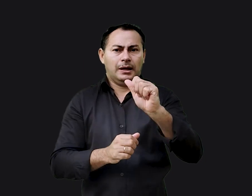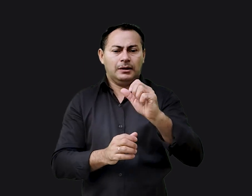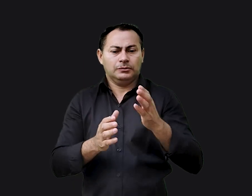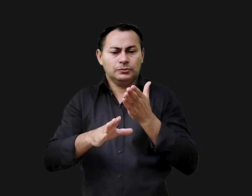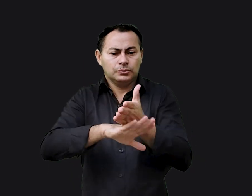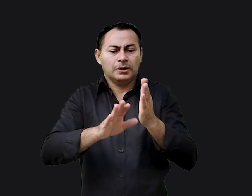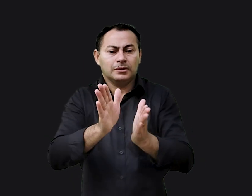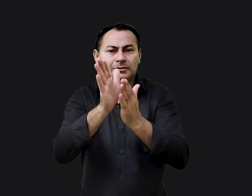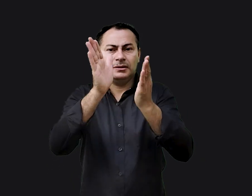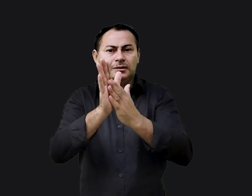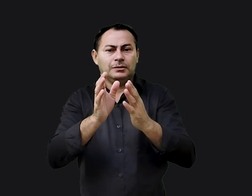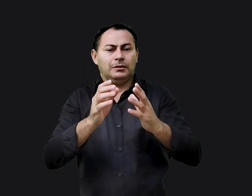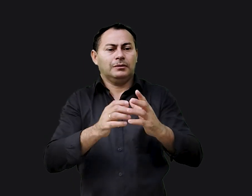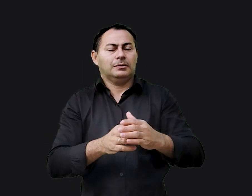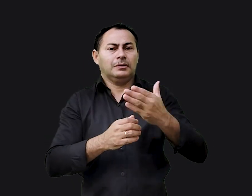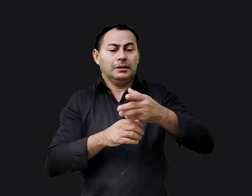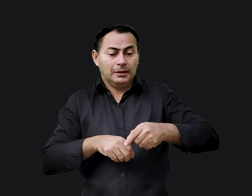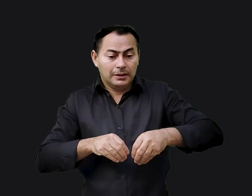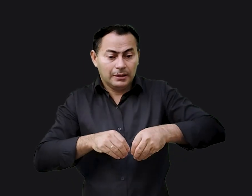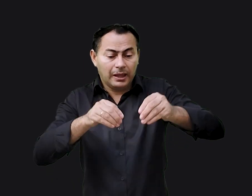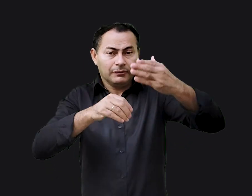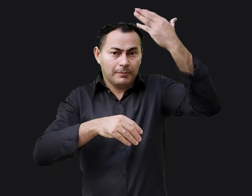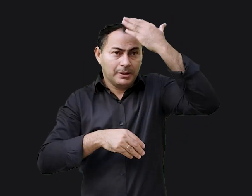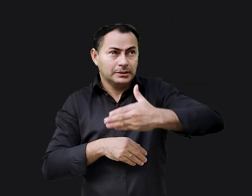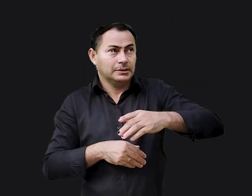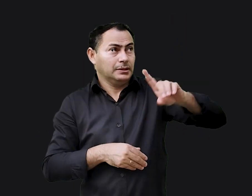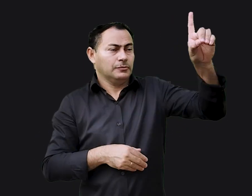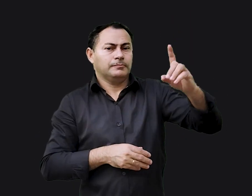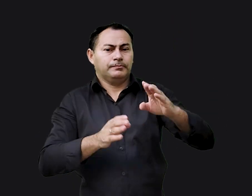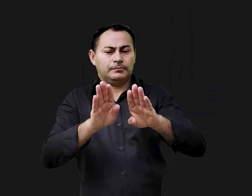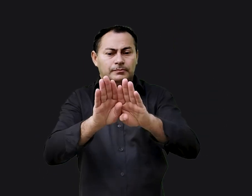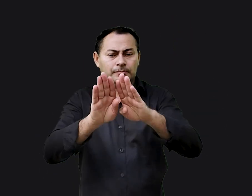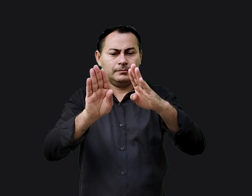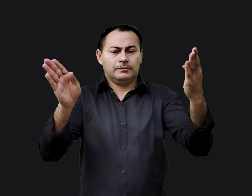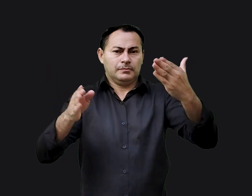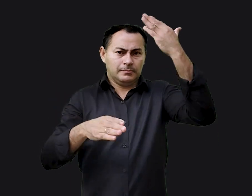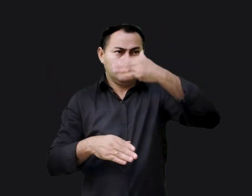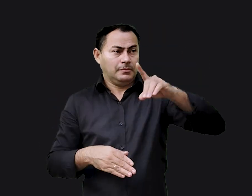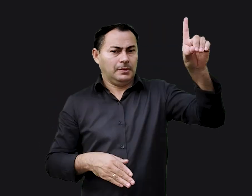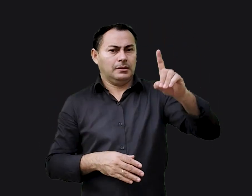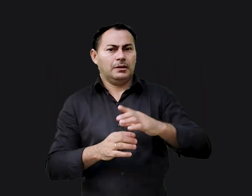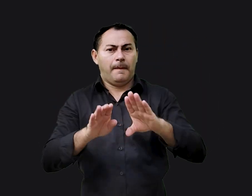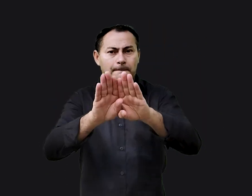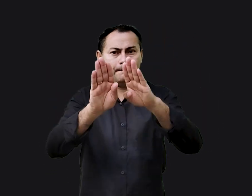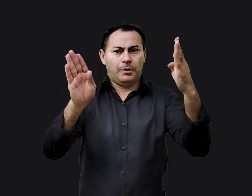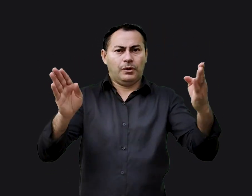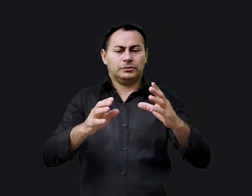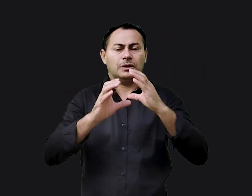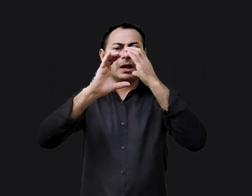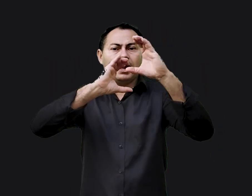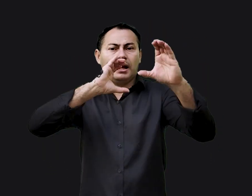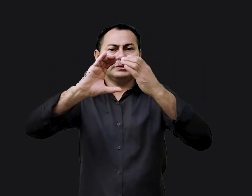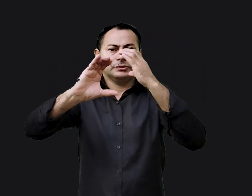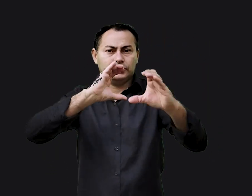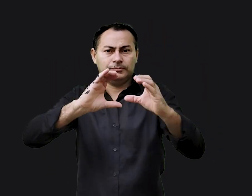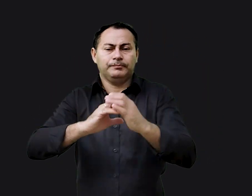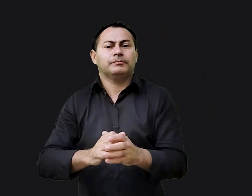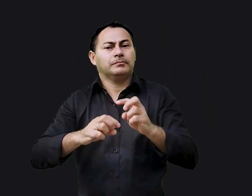os átrios do louvor levam a presença de Deus e as portas que se abrem na presença de Deus são as portas dos Cânticos